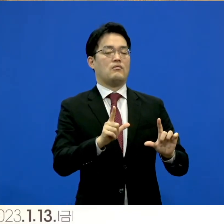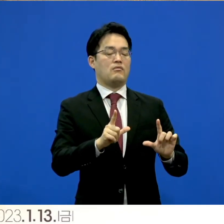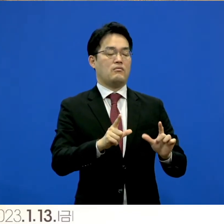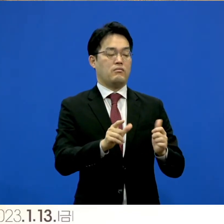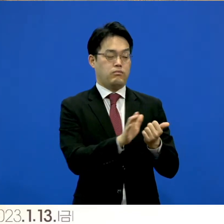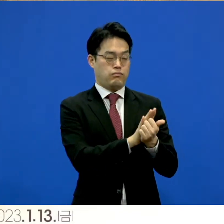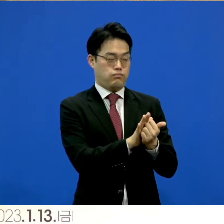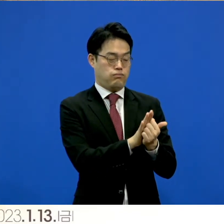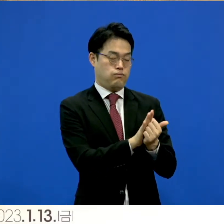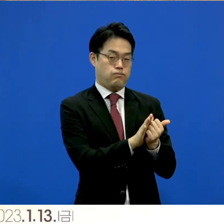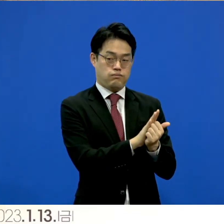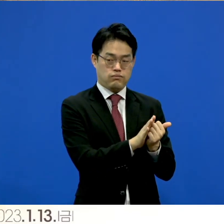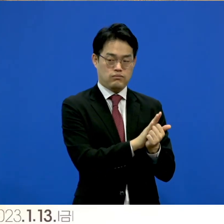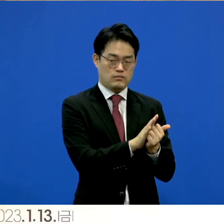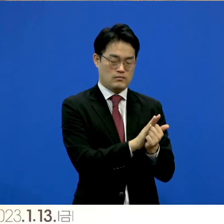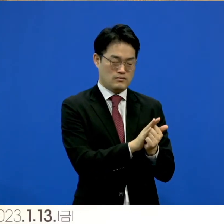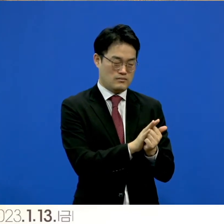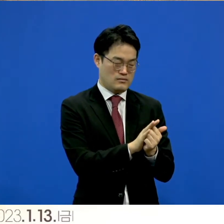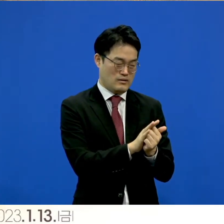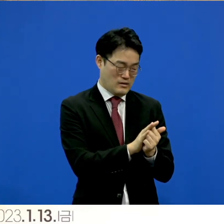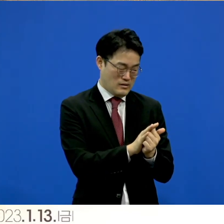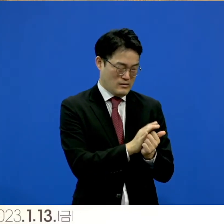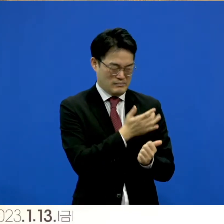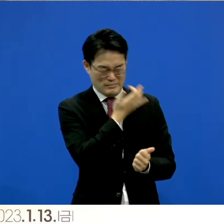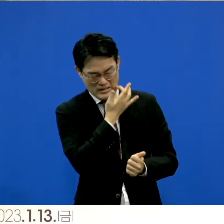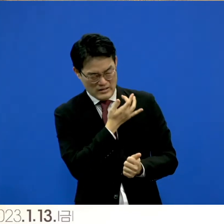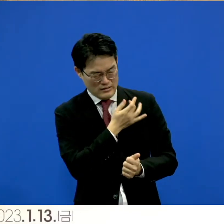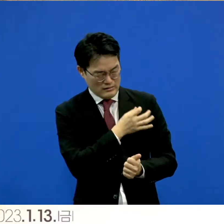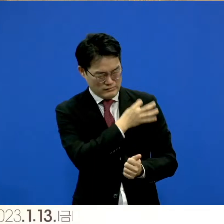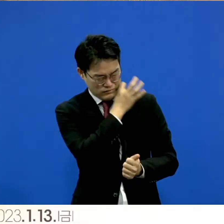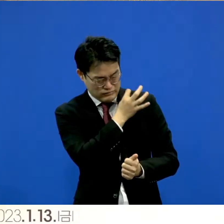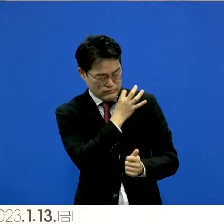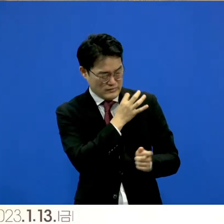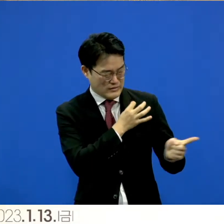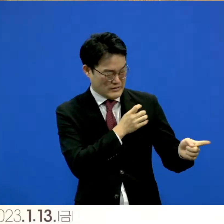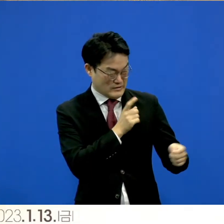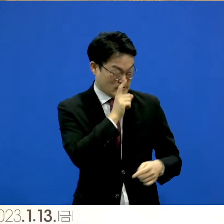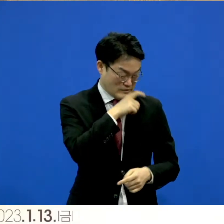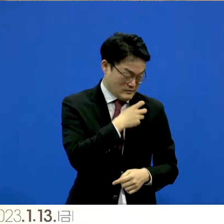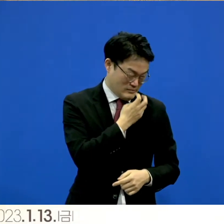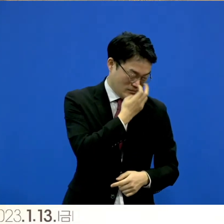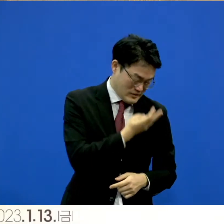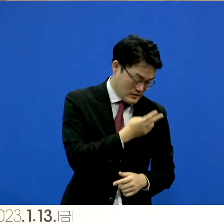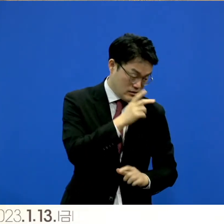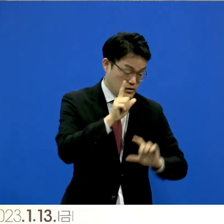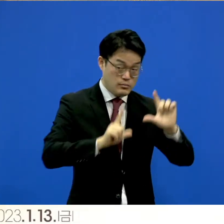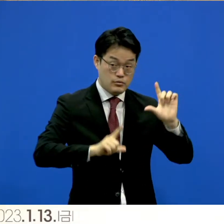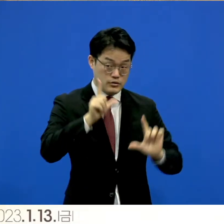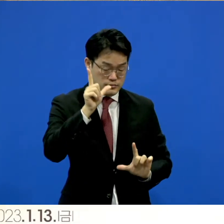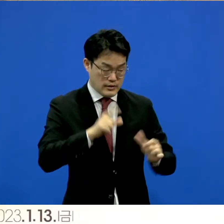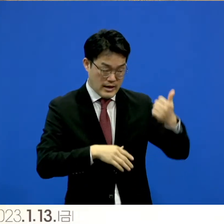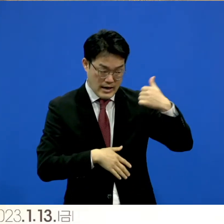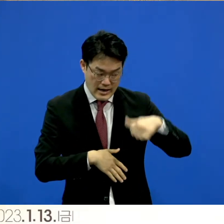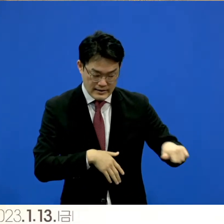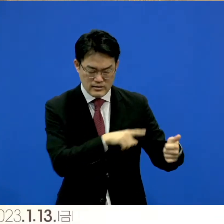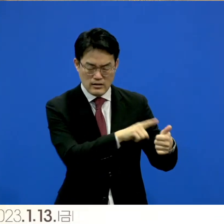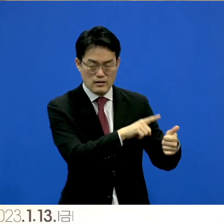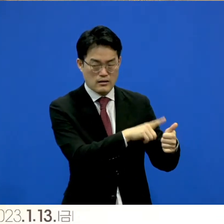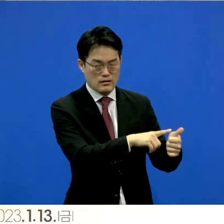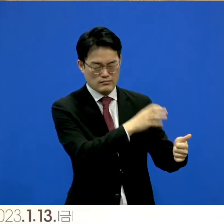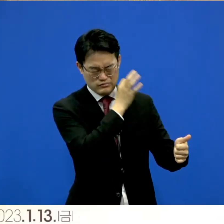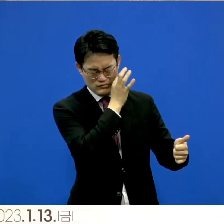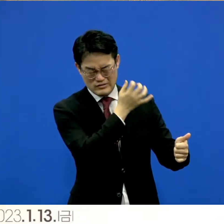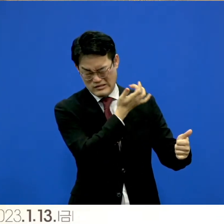그 수치스러운 모습을 하고 다가오고 있는 그 아들의 그 수치를 마치 자기가